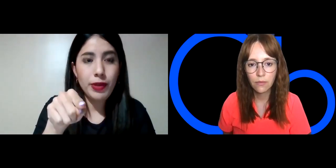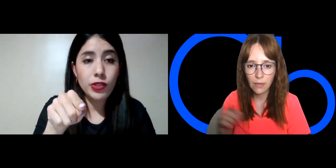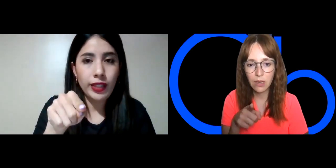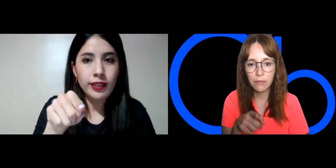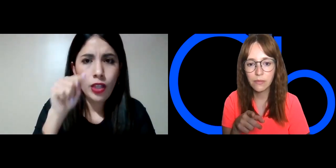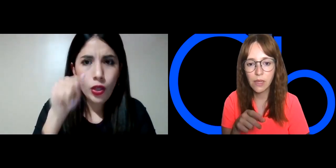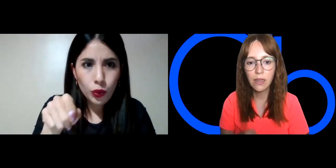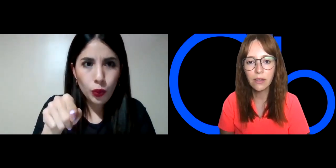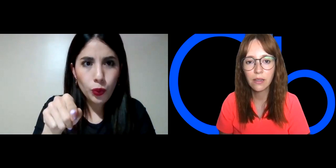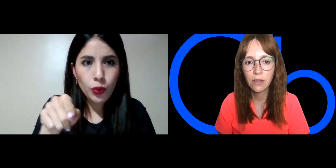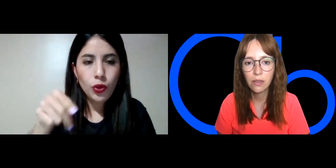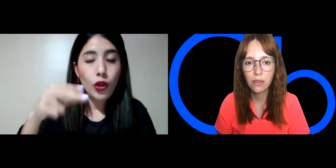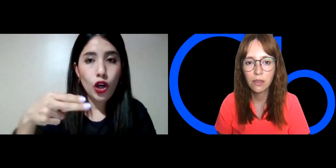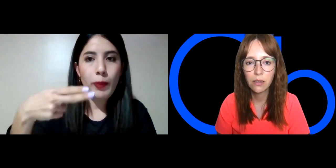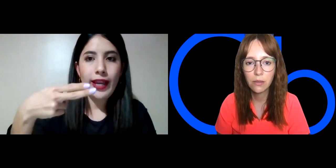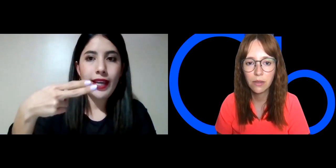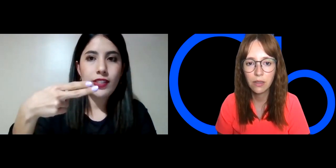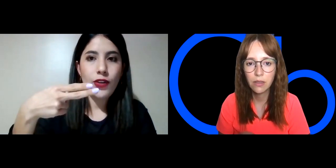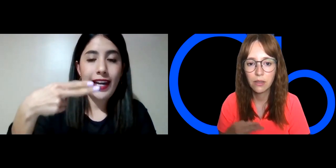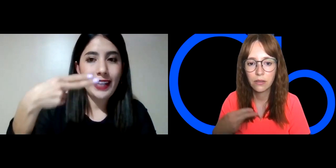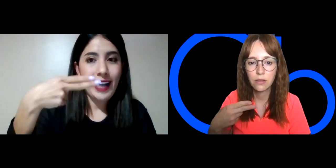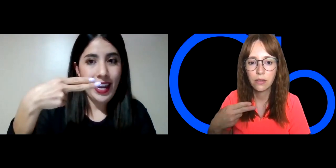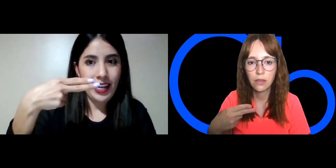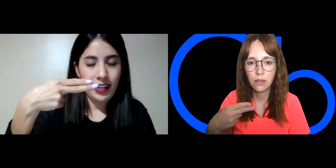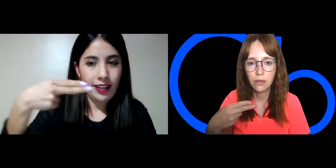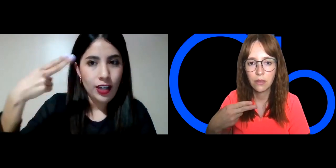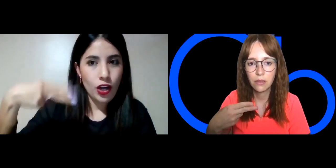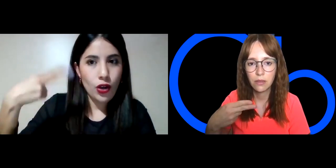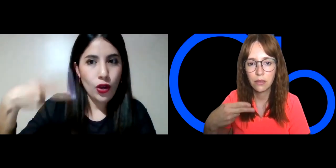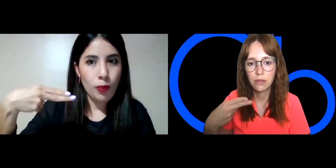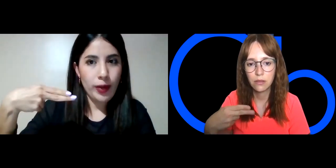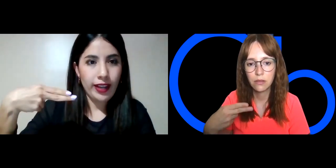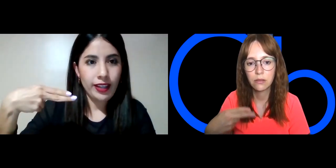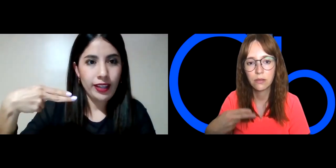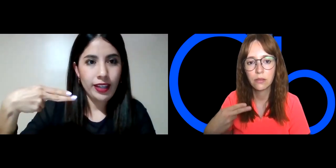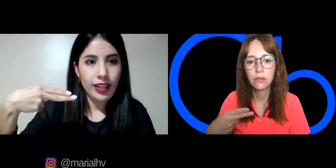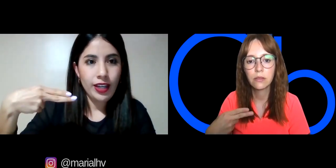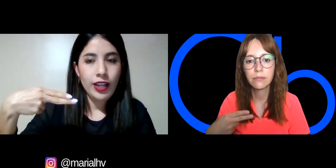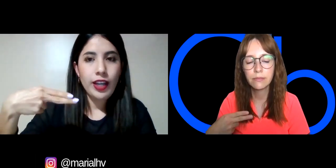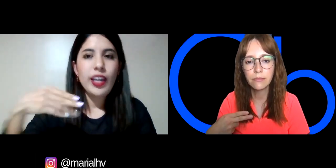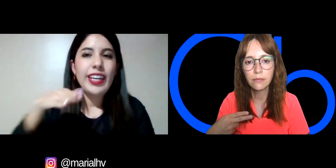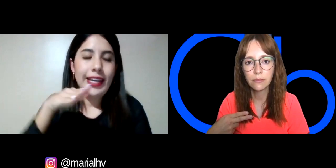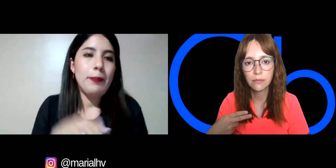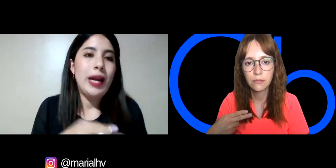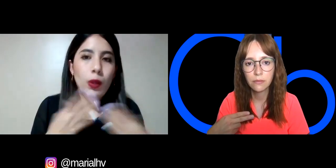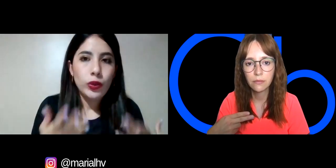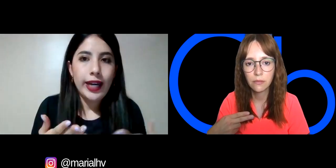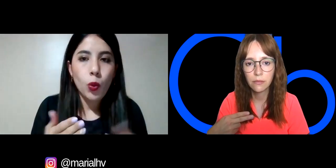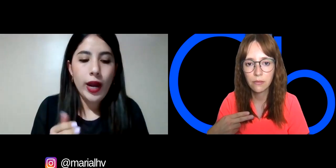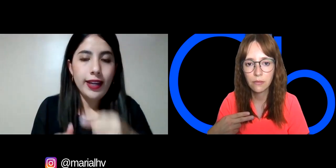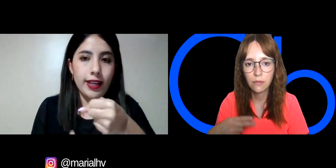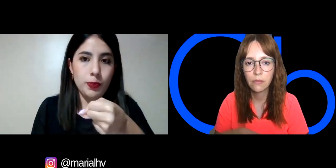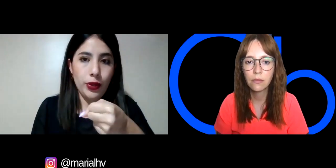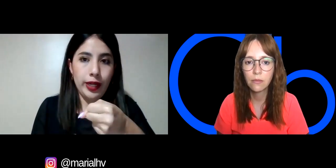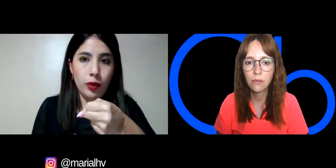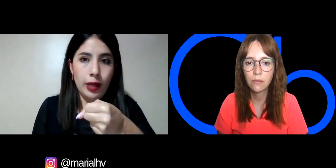la persona. Ajá. Tu nombre es con la letra N, nombre. Y para preguntar